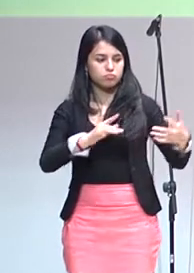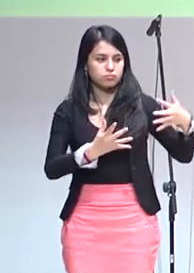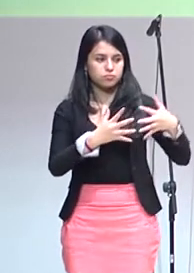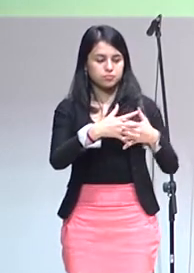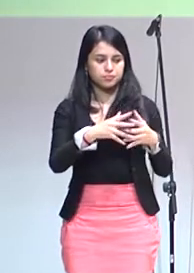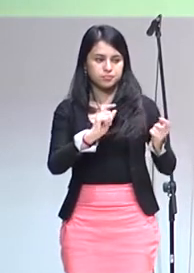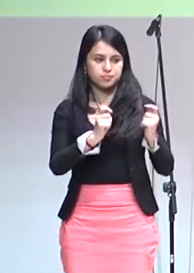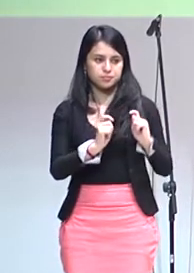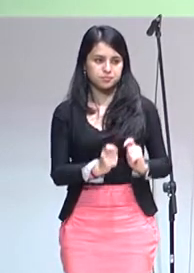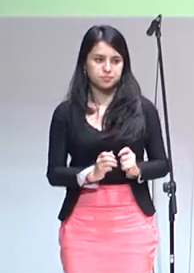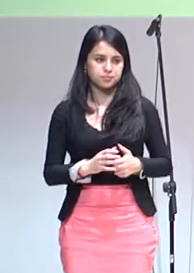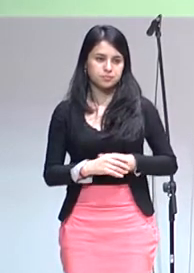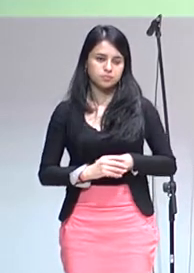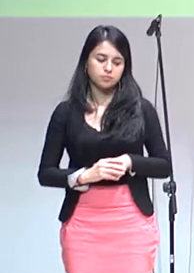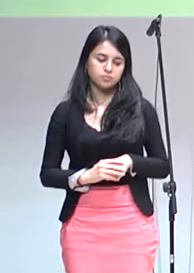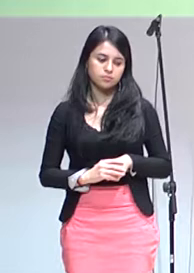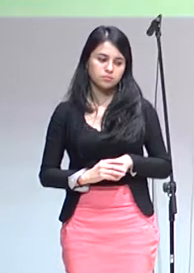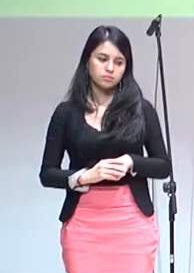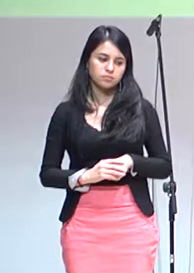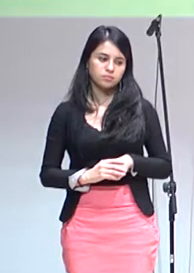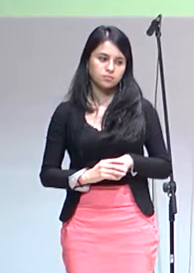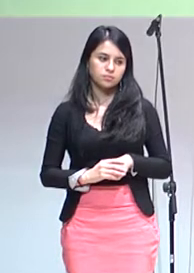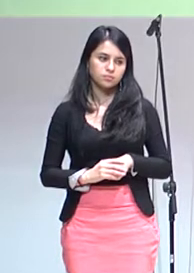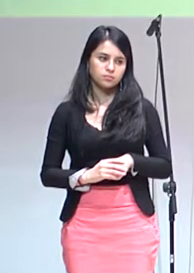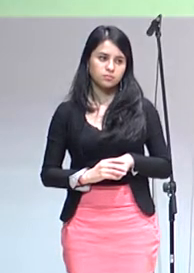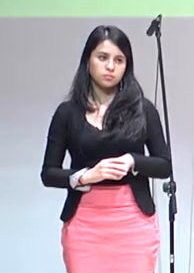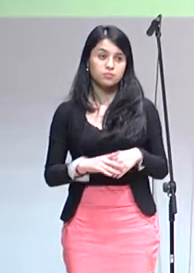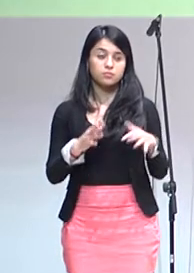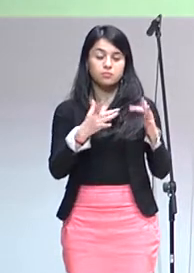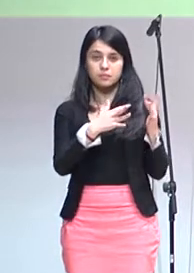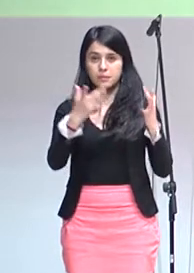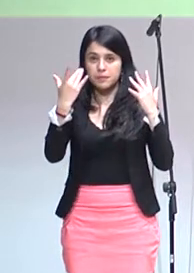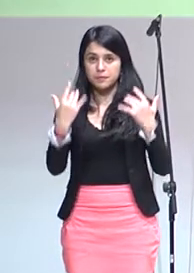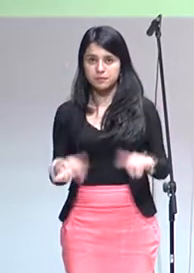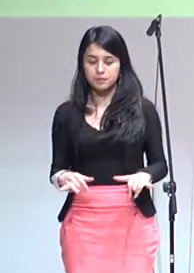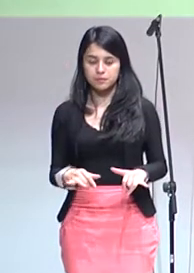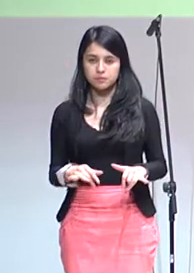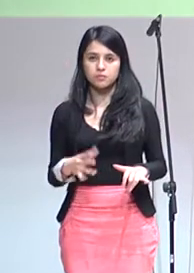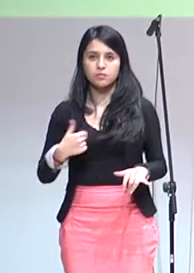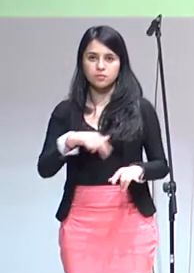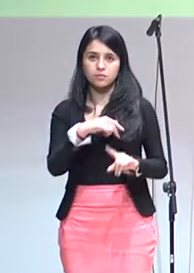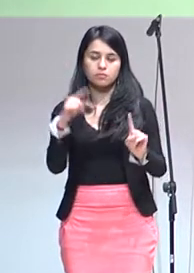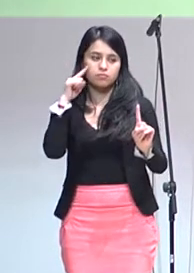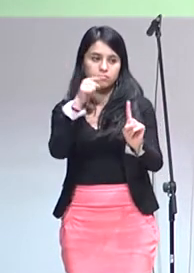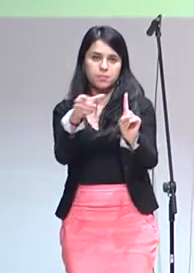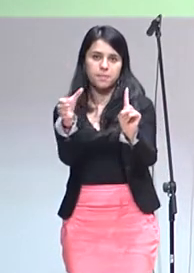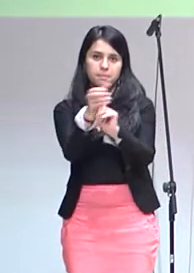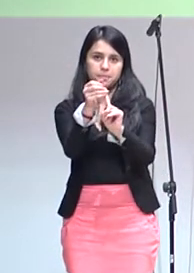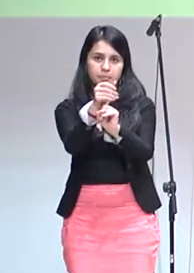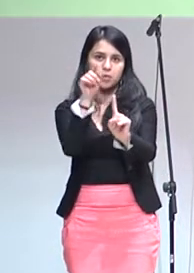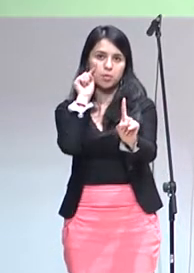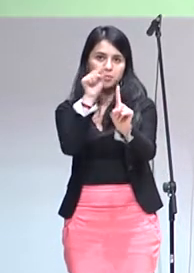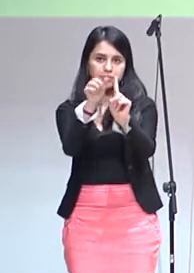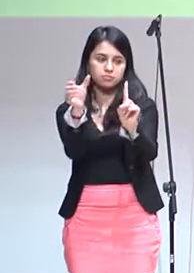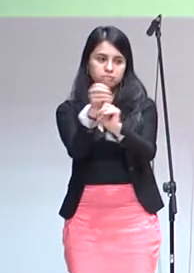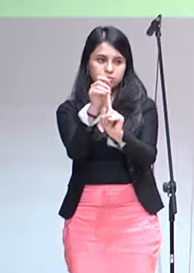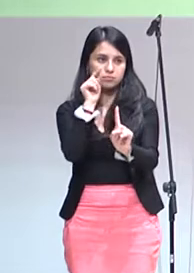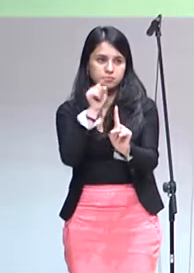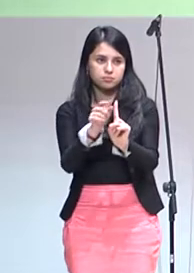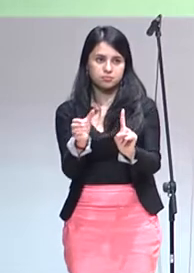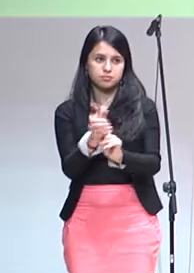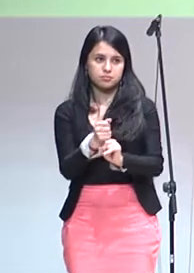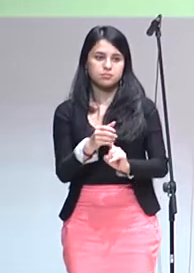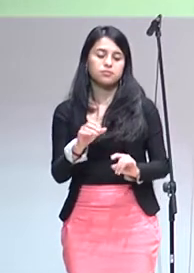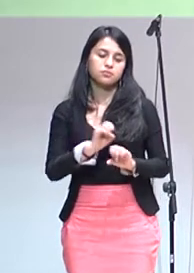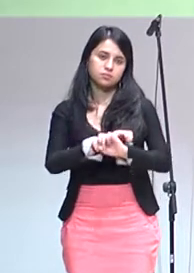Bueno, digamos que al final alcanzamos todos los objetivos trazados de una